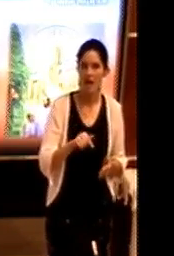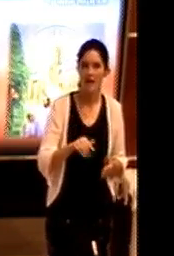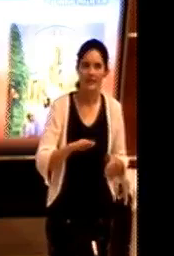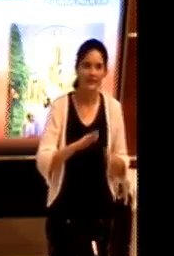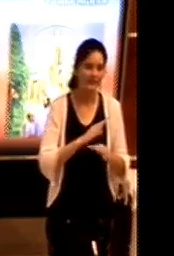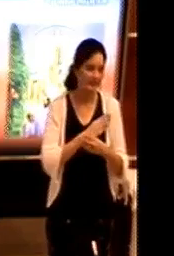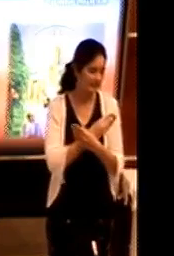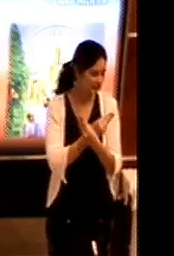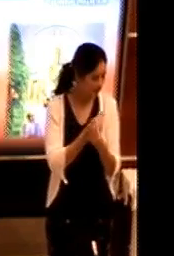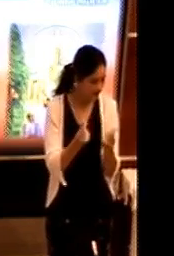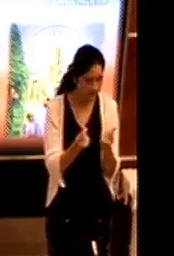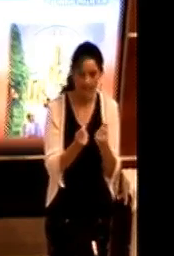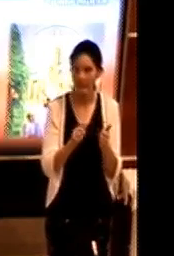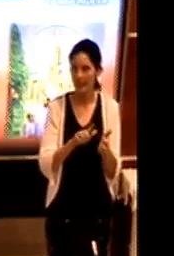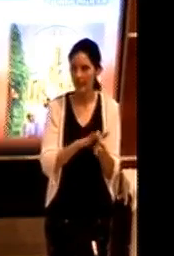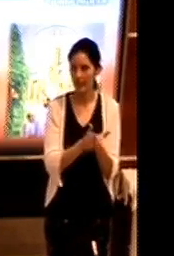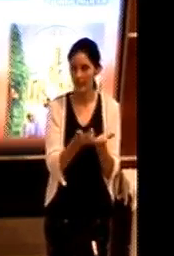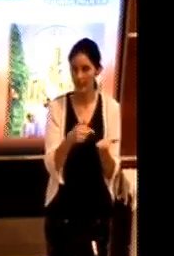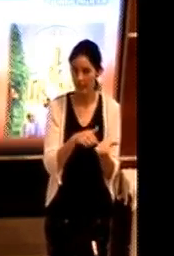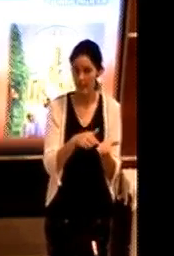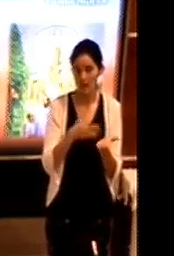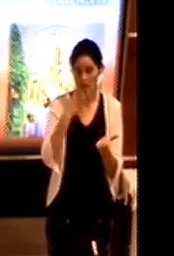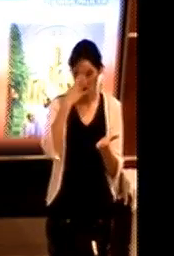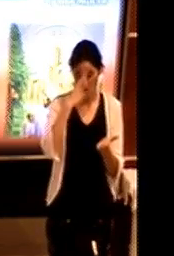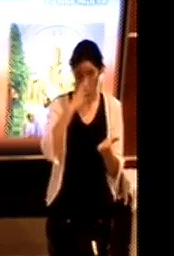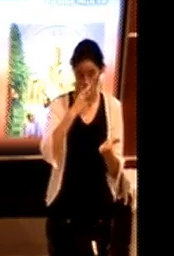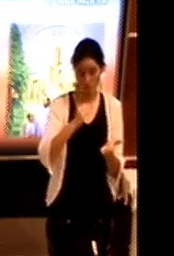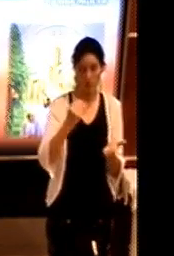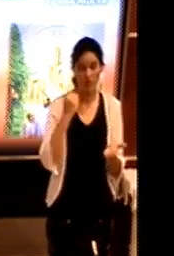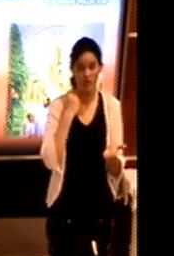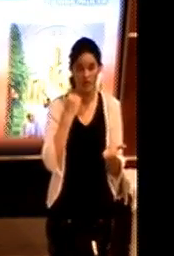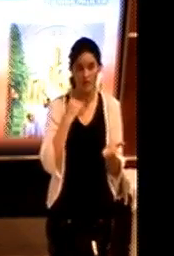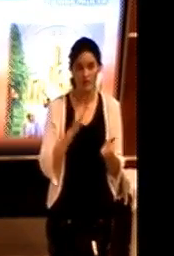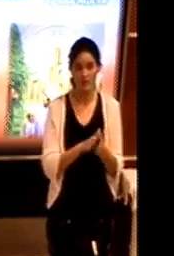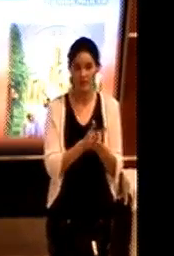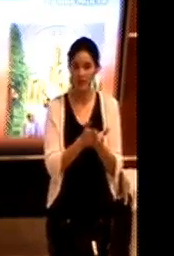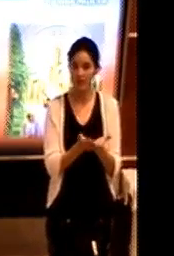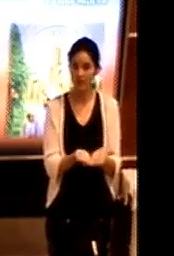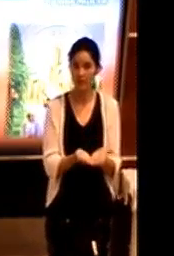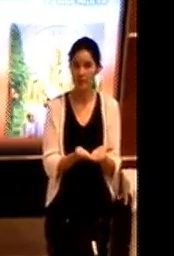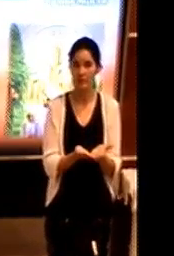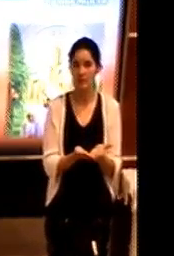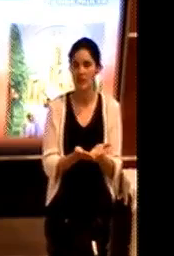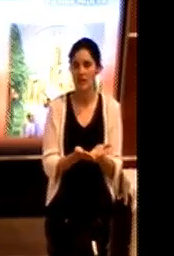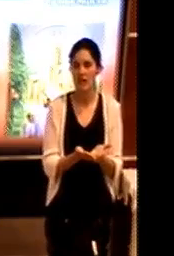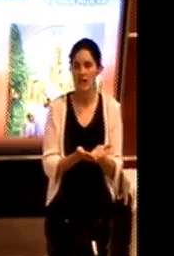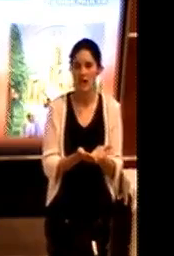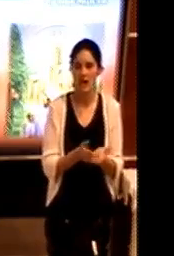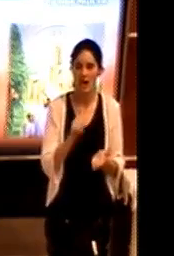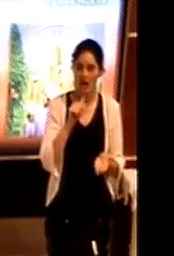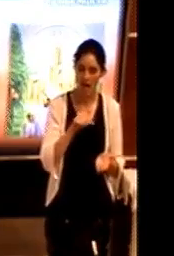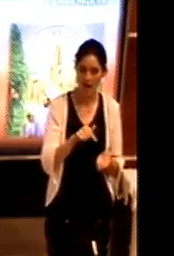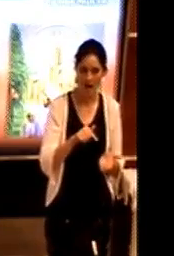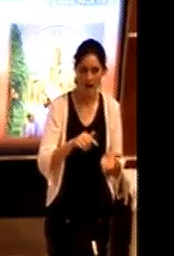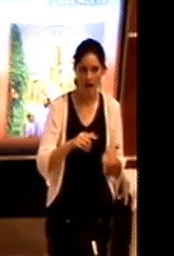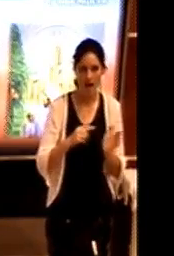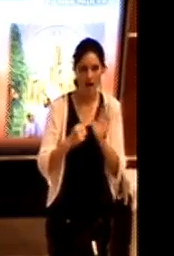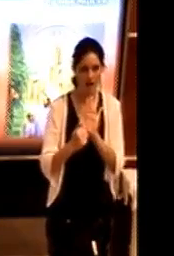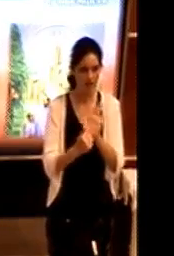Biblia. El último libro de las Sagradas Escrituras. Y ahí se presenta un ángel